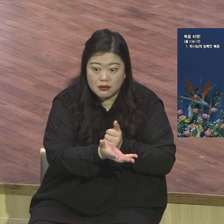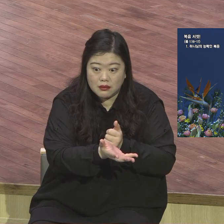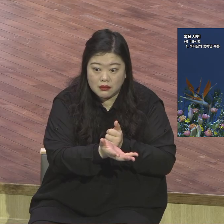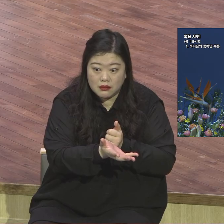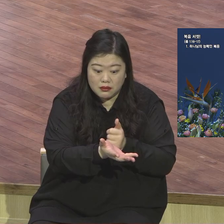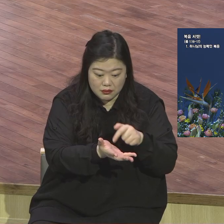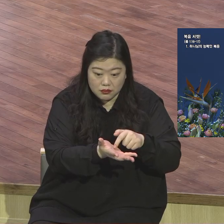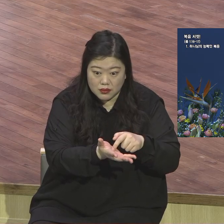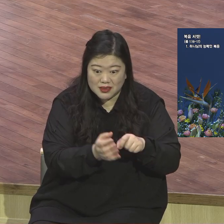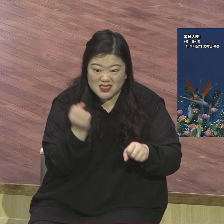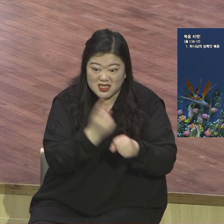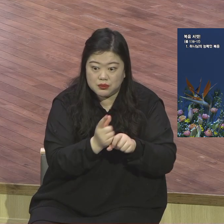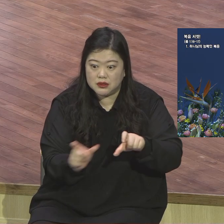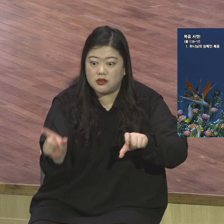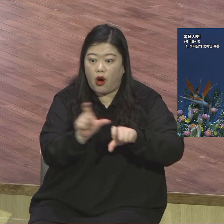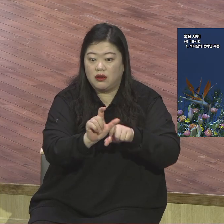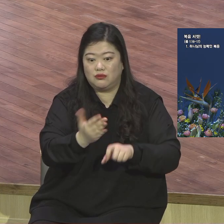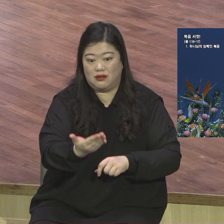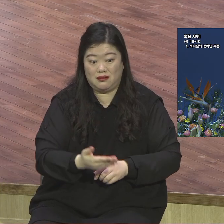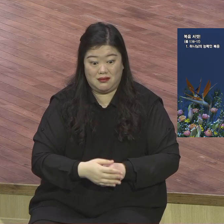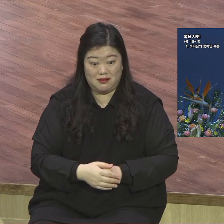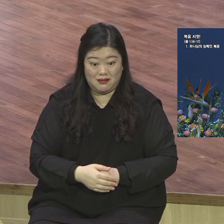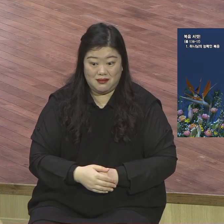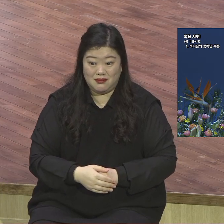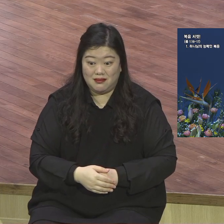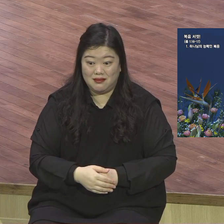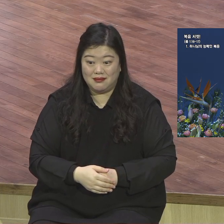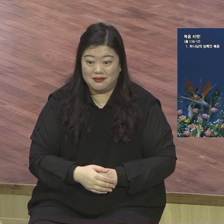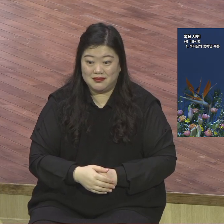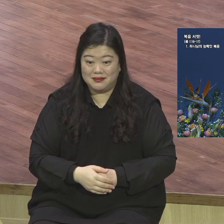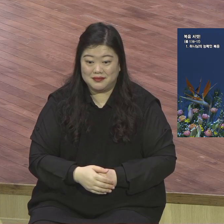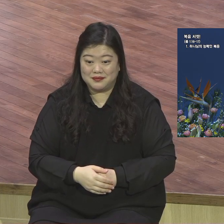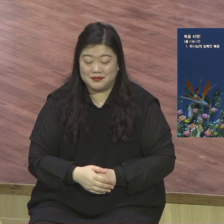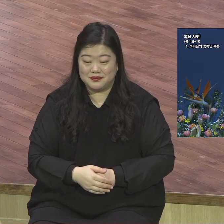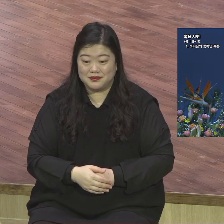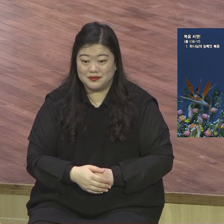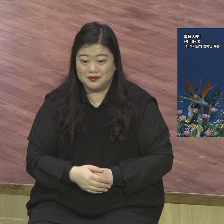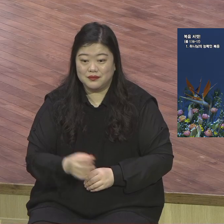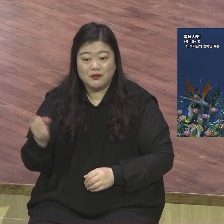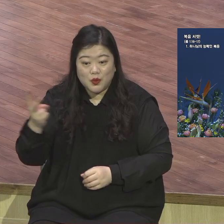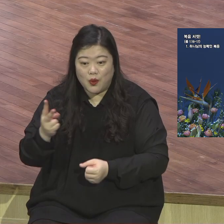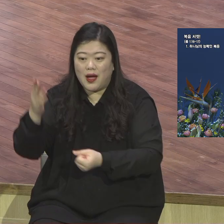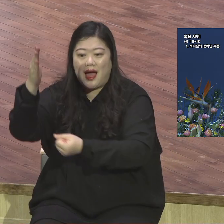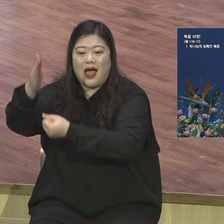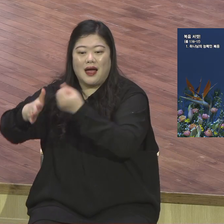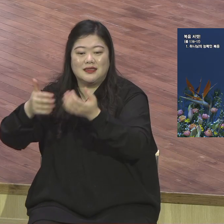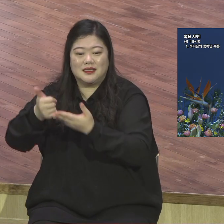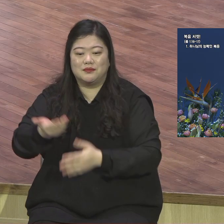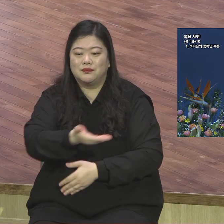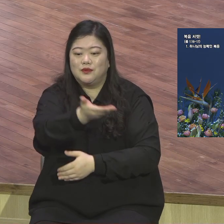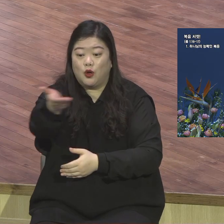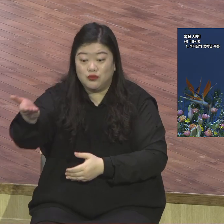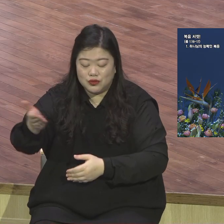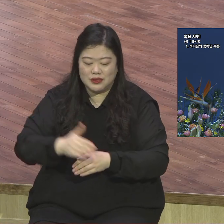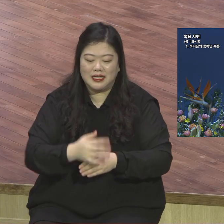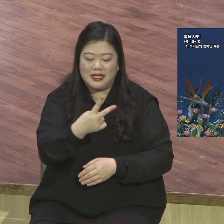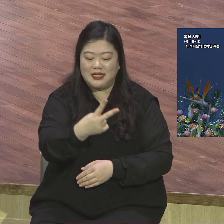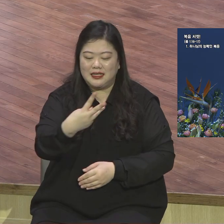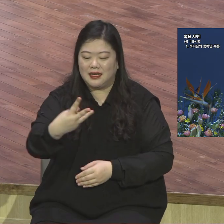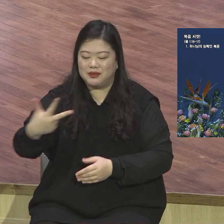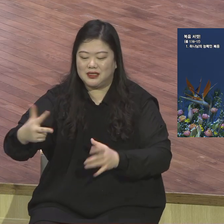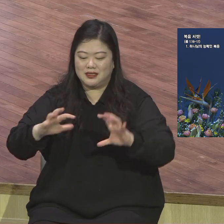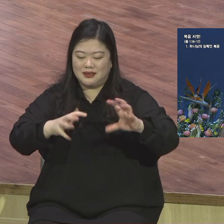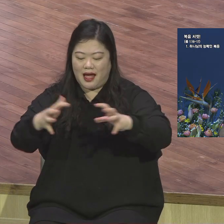있어요. 특별히 하나님은 우리를 통해서 237 나라 5천 종족 살리겠다는 나중